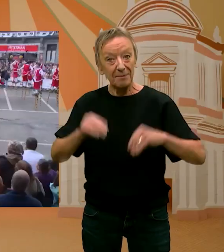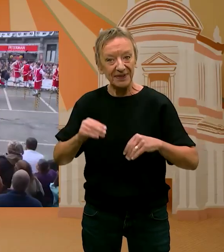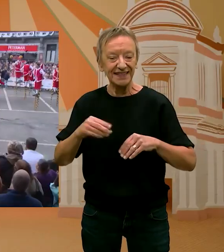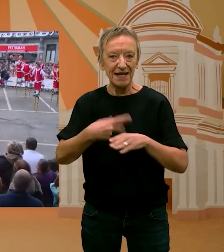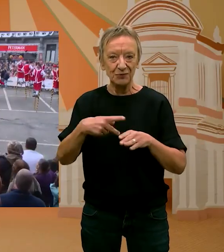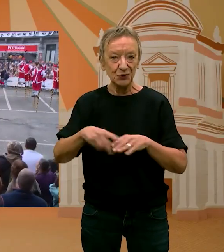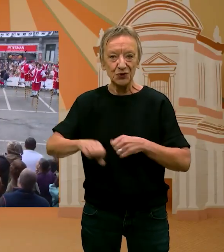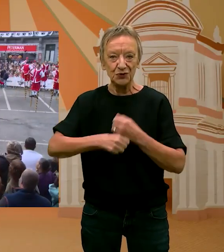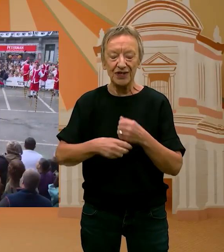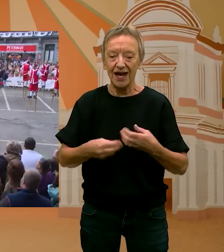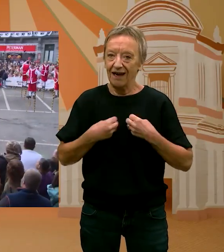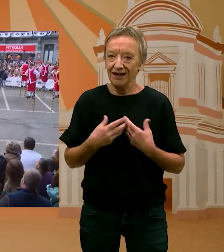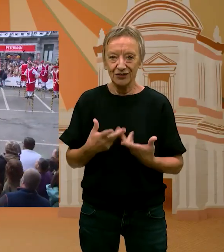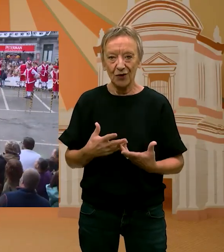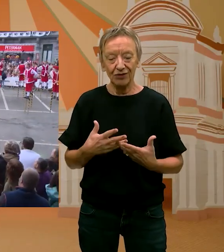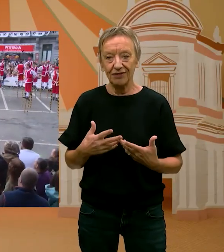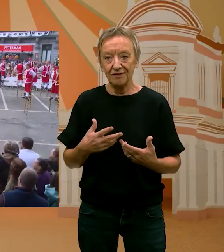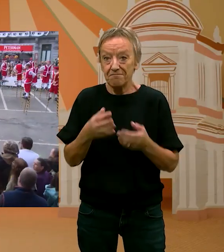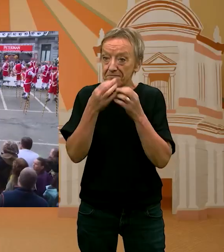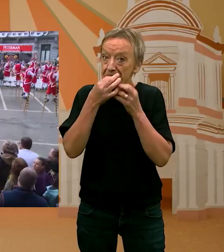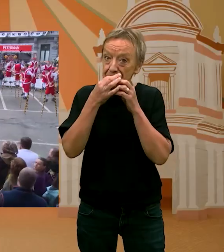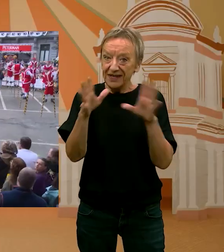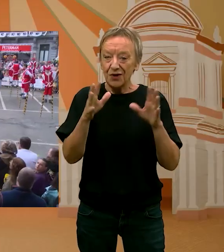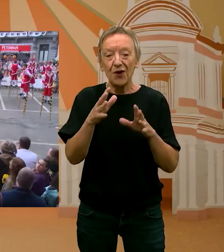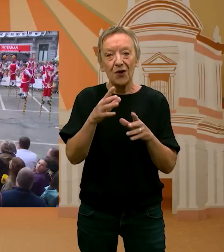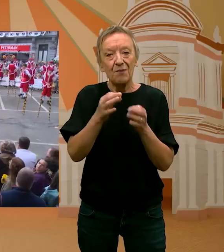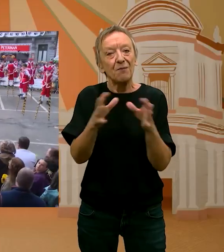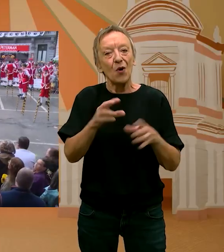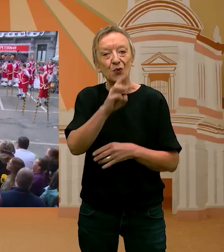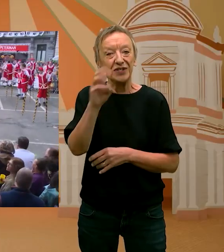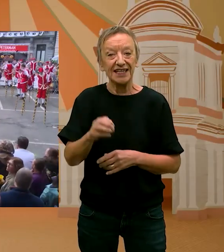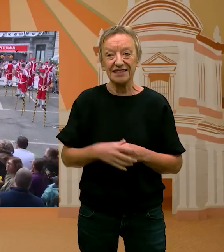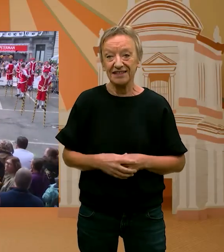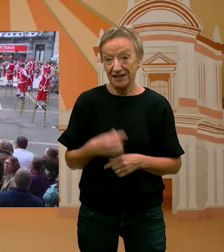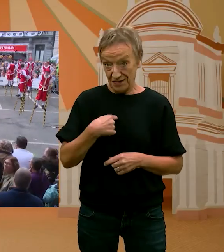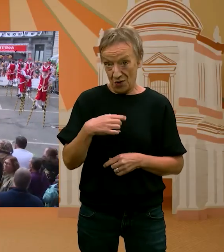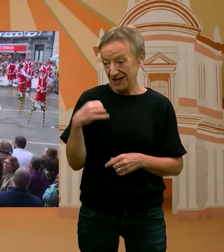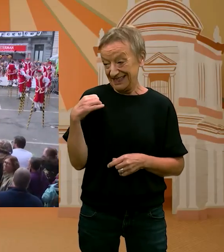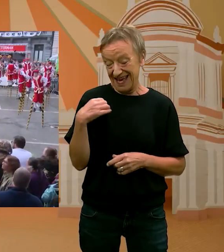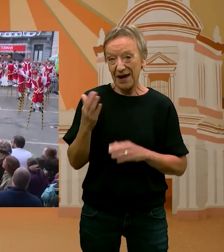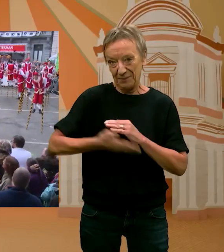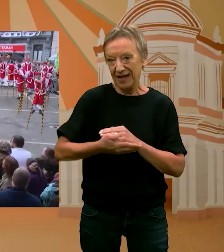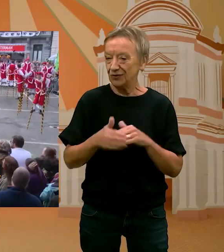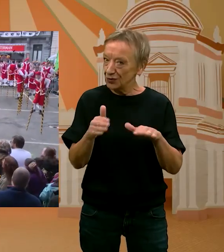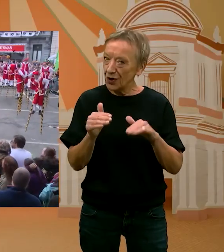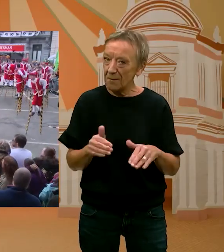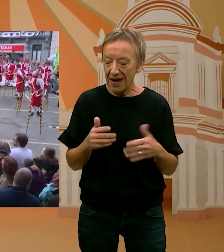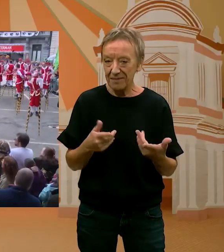que moi, c'est toujours mon meilleur moment du week-end. Même si j'ai perdu hier, ça reste le super, vraiment boosting émotionnel de